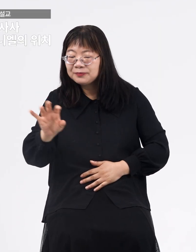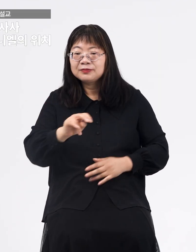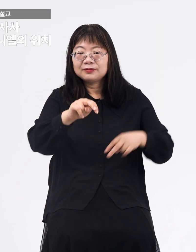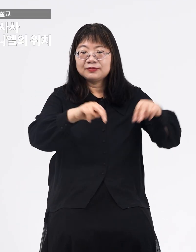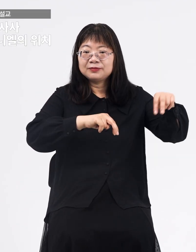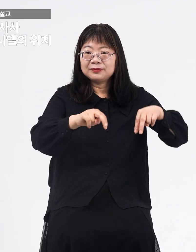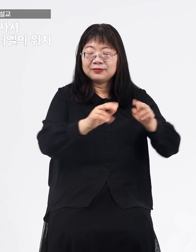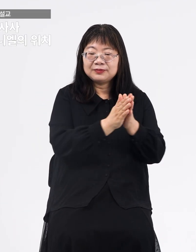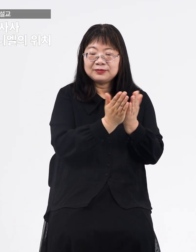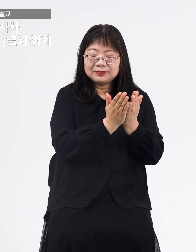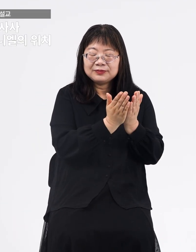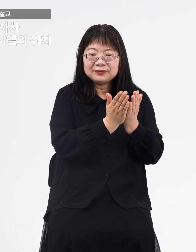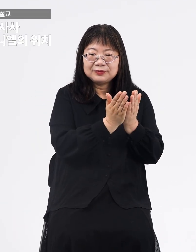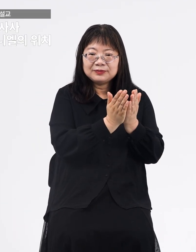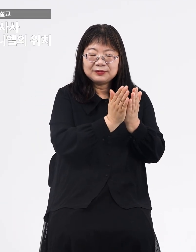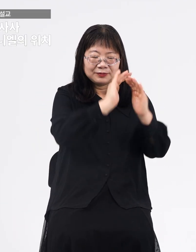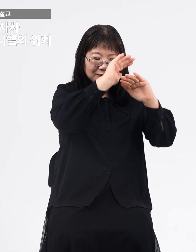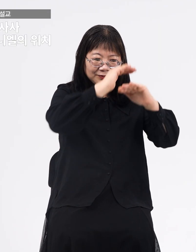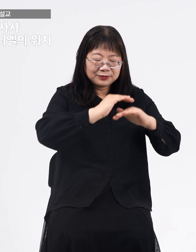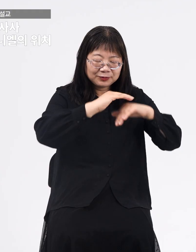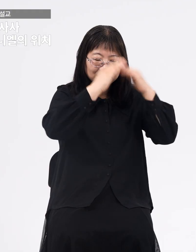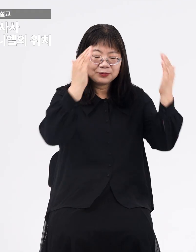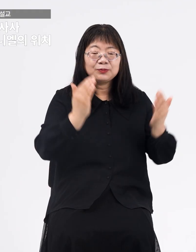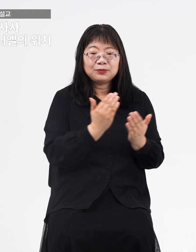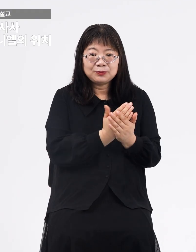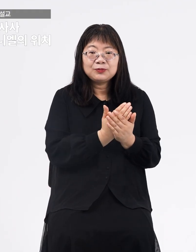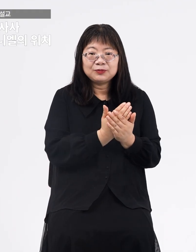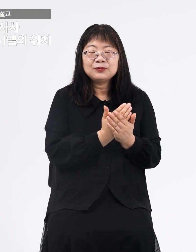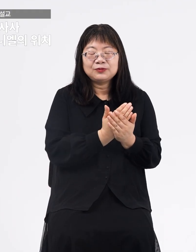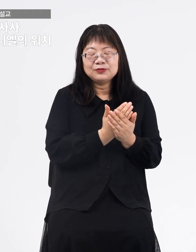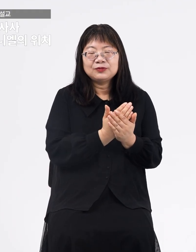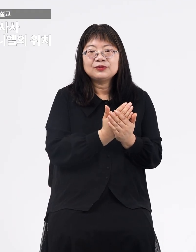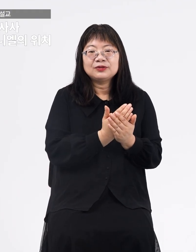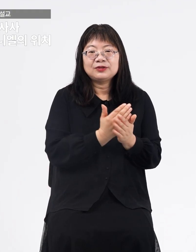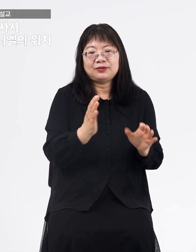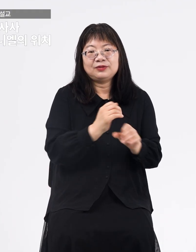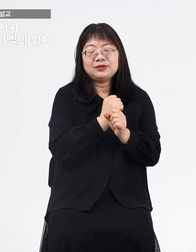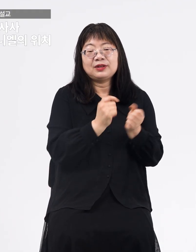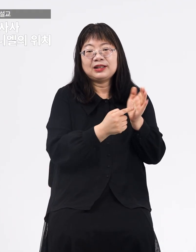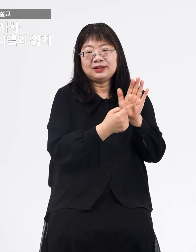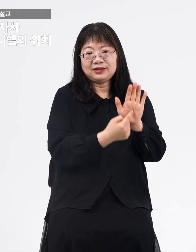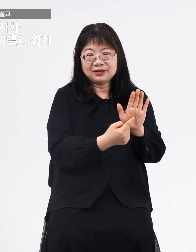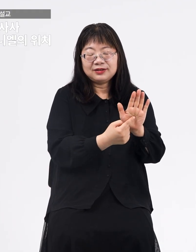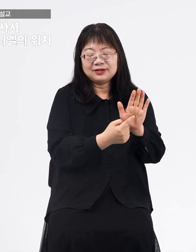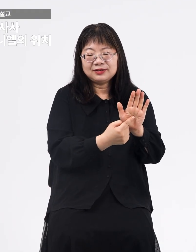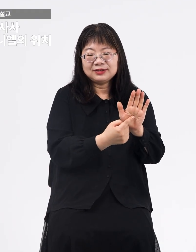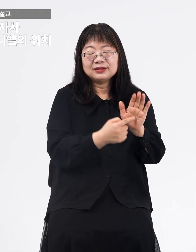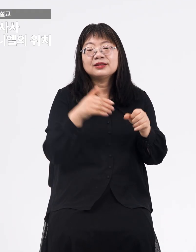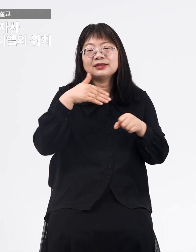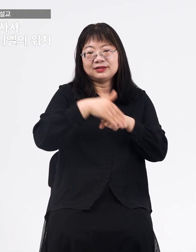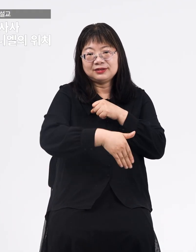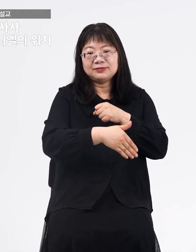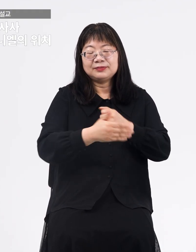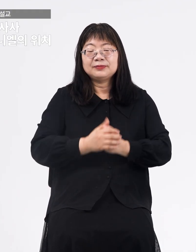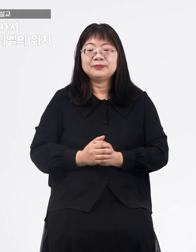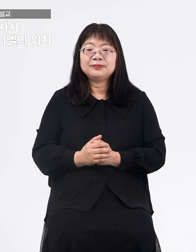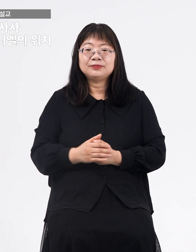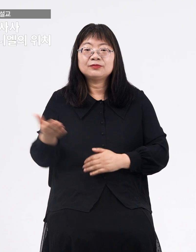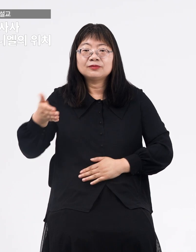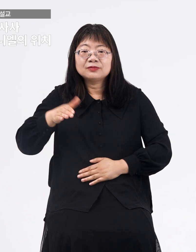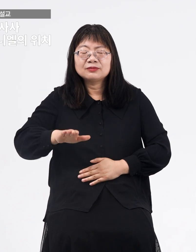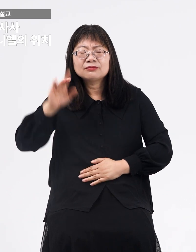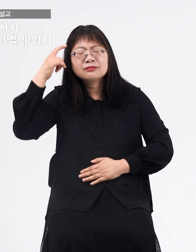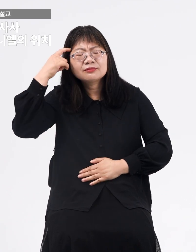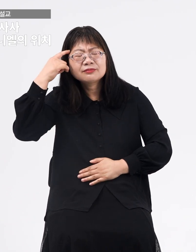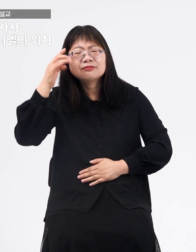전체를 뒤덮는 중요한 사이클입니다. 자, 그런데 여기서 우리가 한 가지 생각해 볼